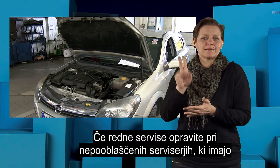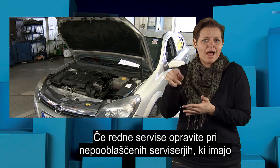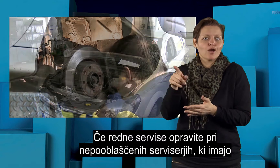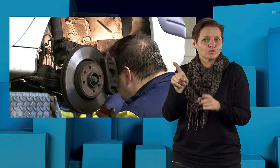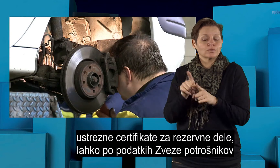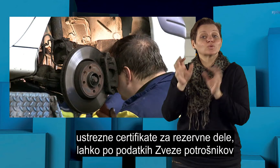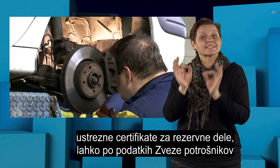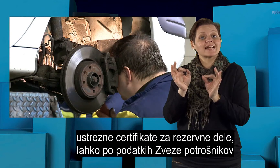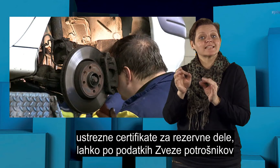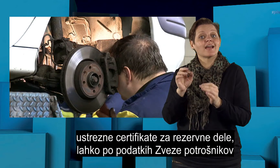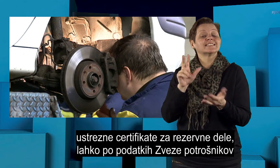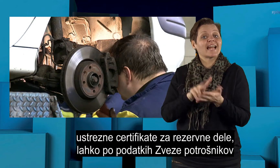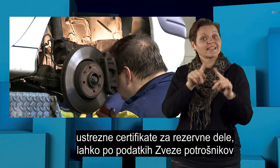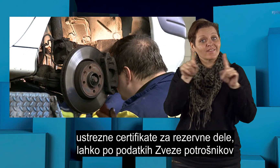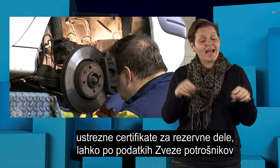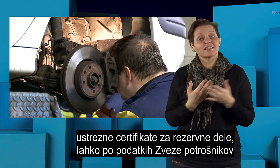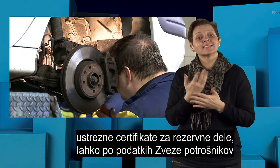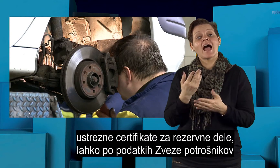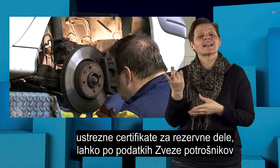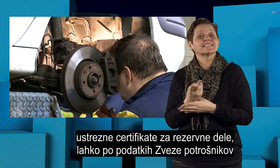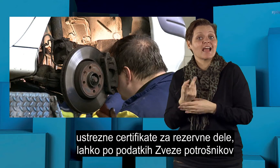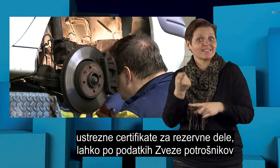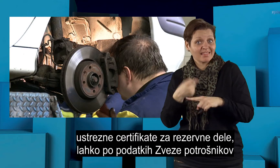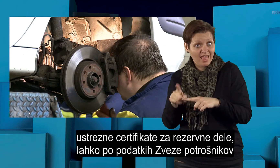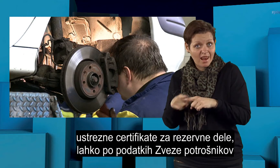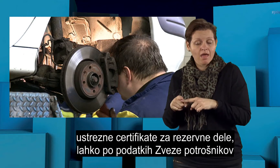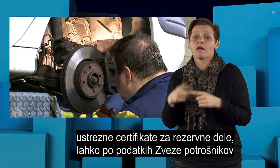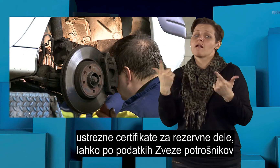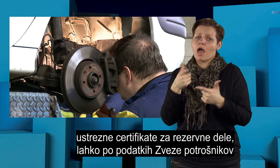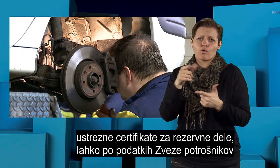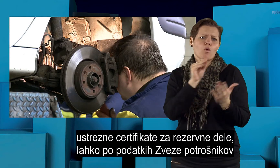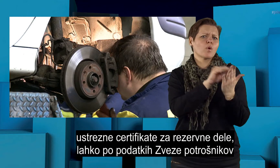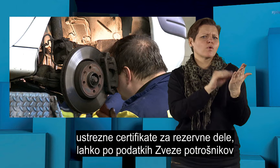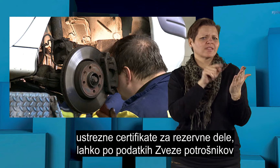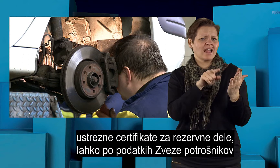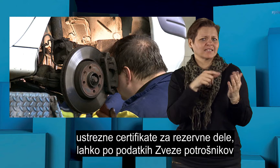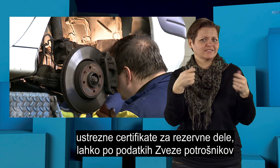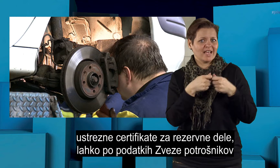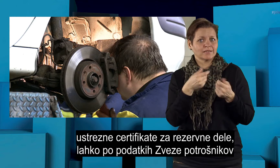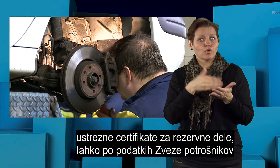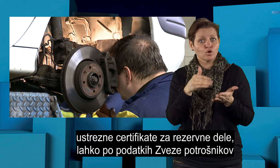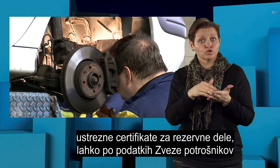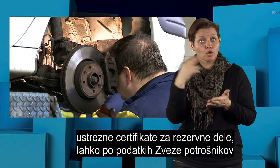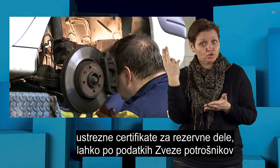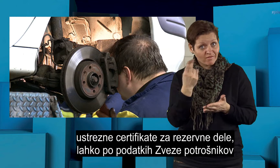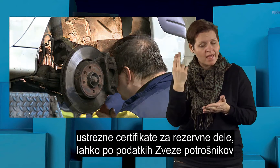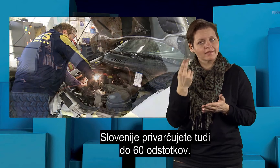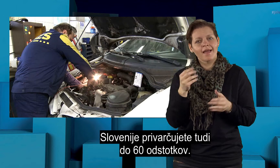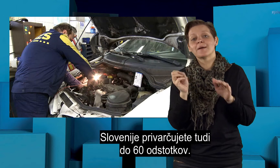ustrezne certifikate za rezervne dele, lahko po podatkih Zveze potrošnikov Slovenije privarčujete tudi